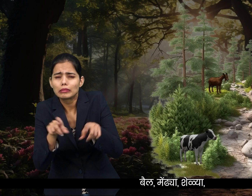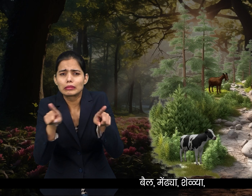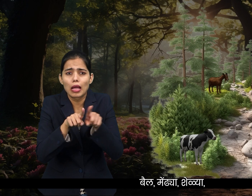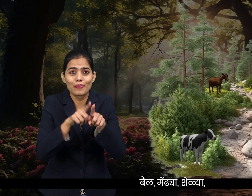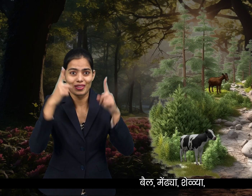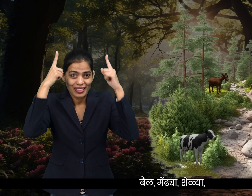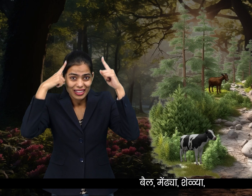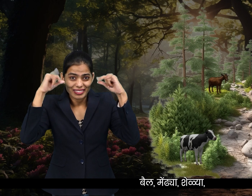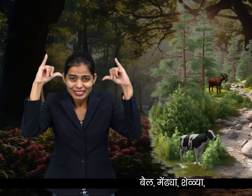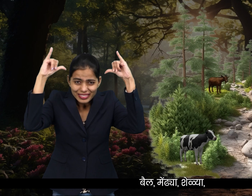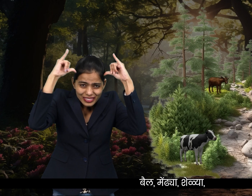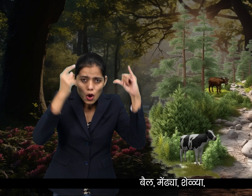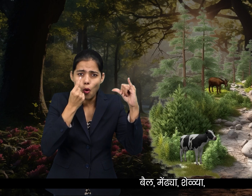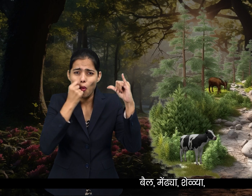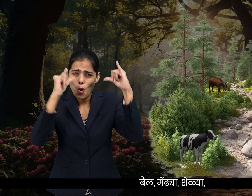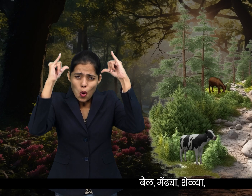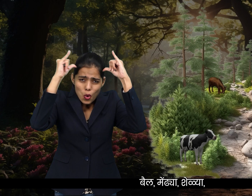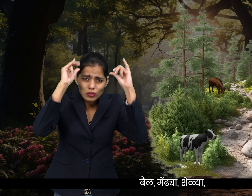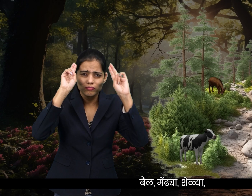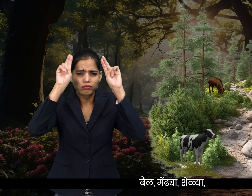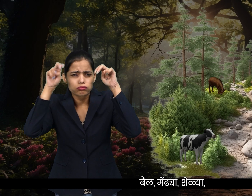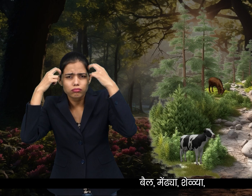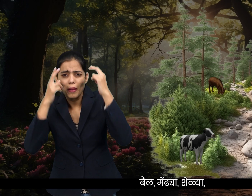बैल, मेंढ्या, शेळ्या,